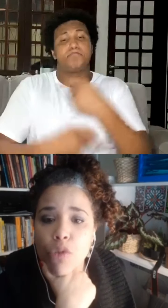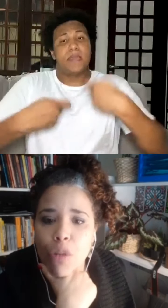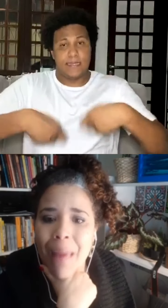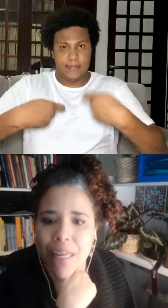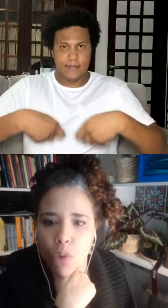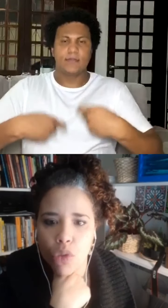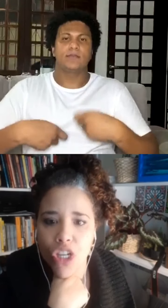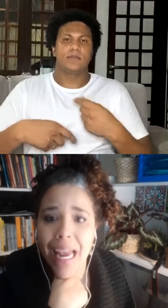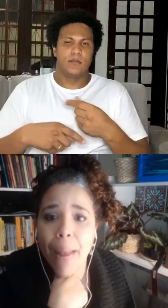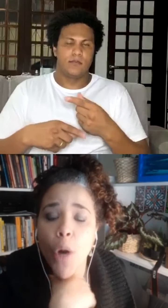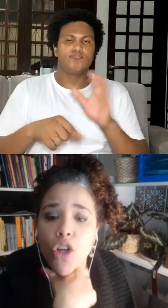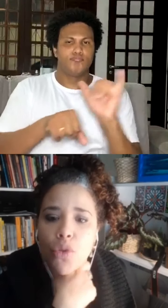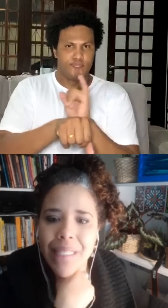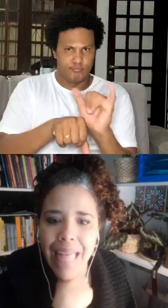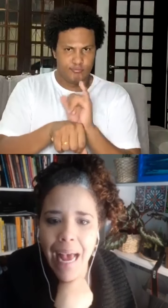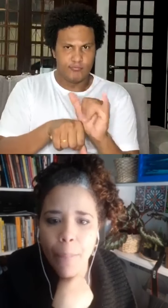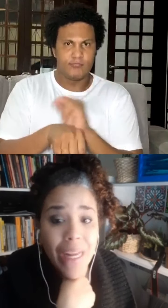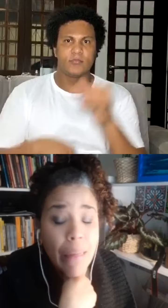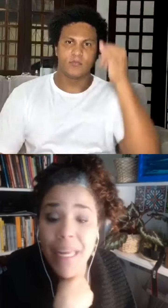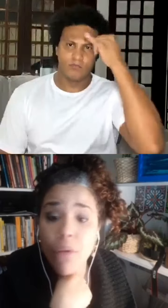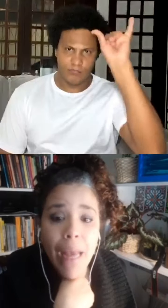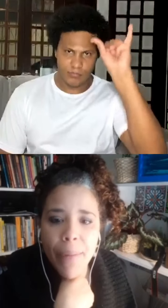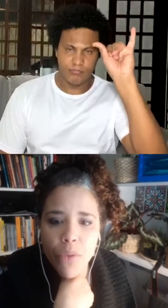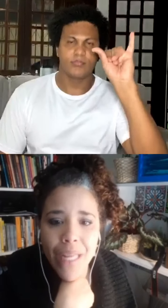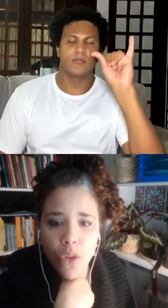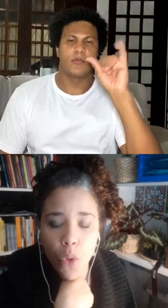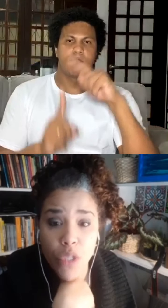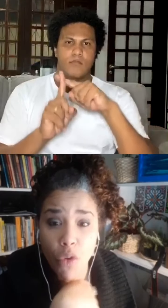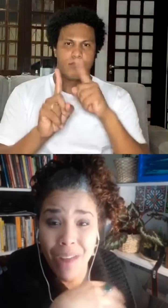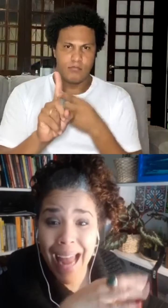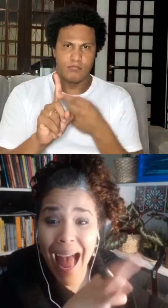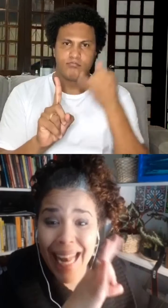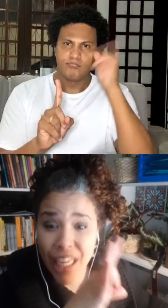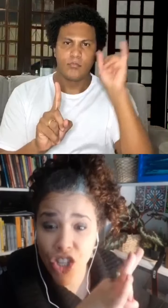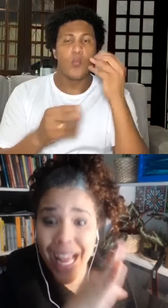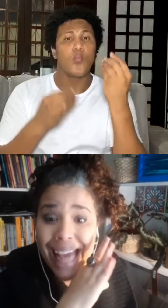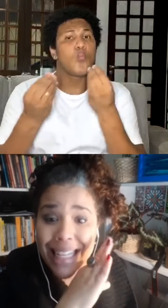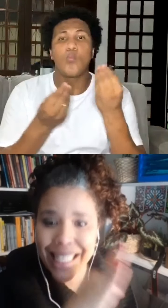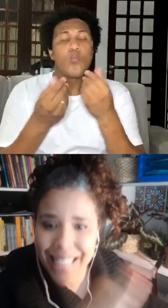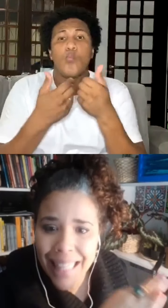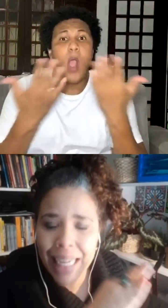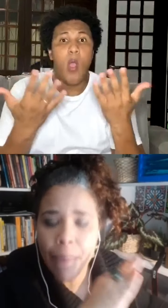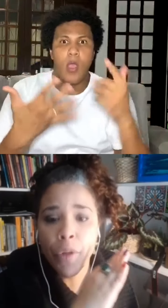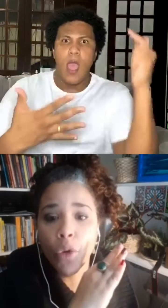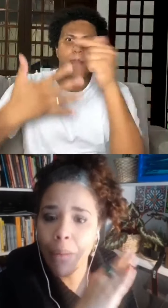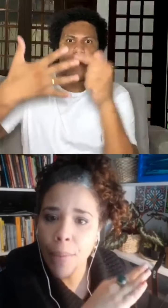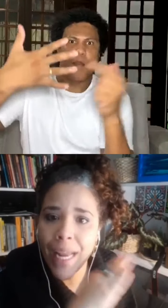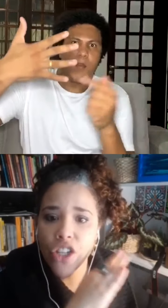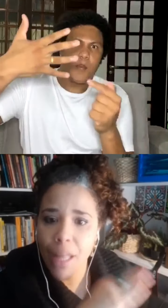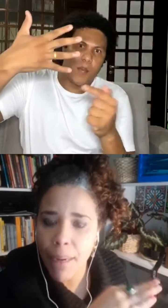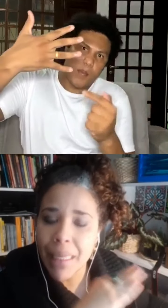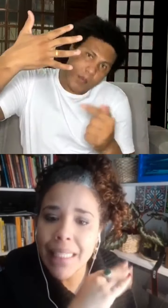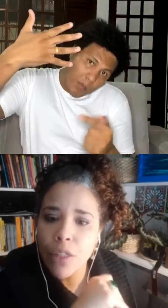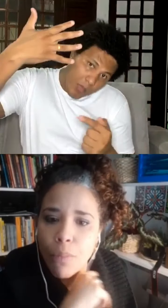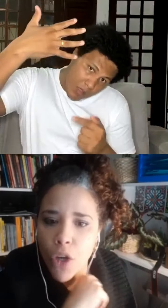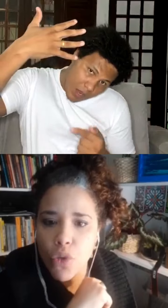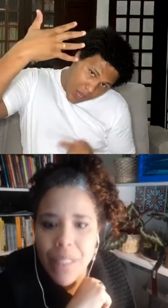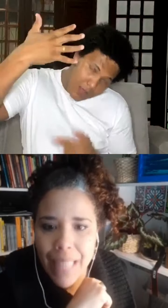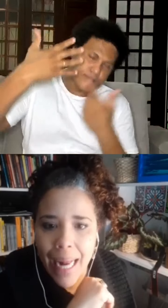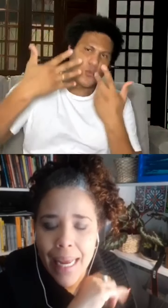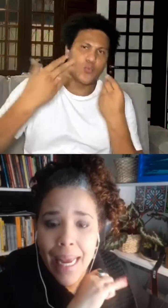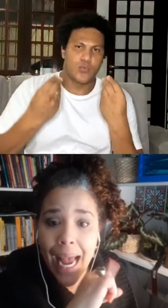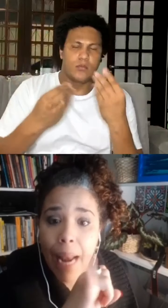os métodos que ela pode usar? Porque também não dá para usar todos. Eu vou falar a lista exata do que uma mulher que está amamentando pode